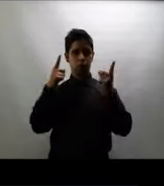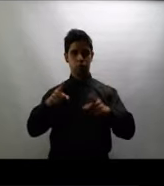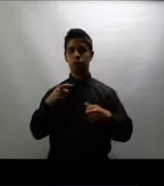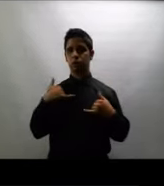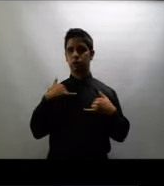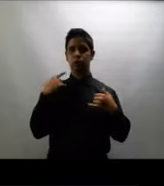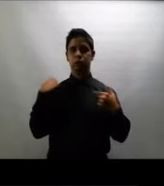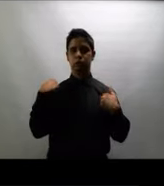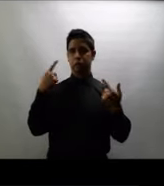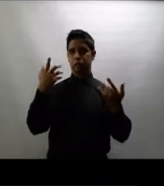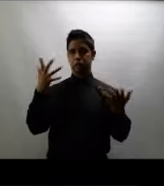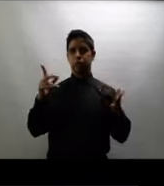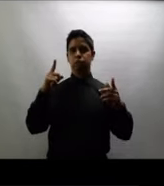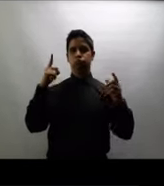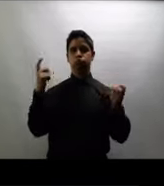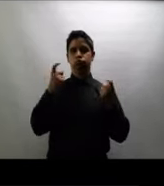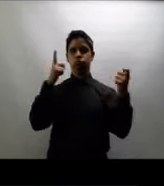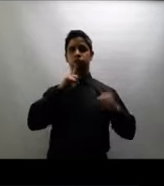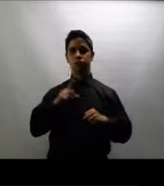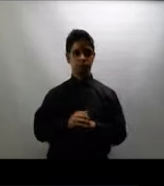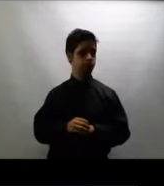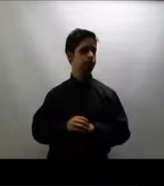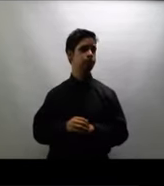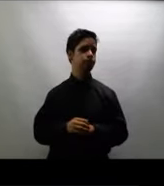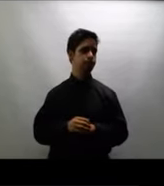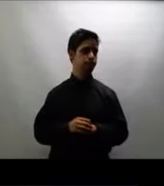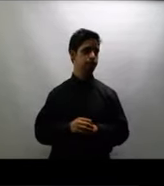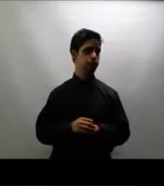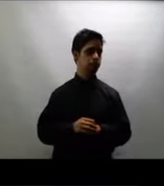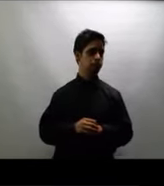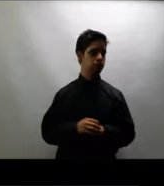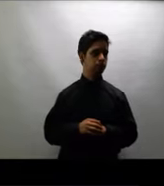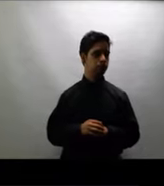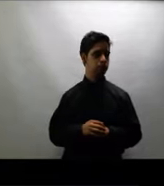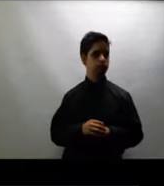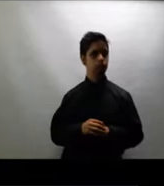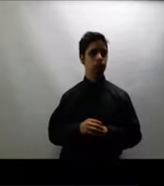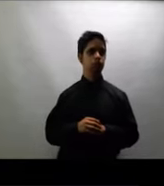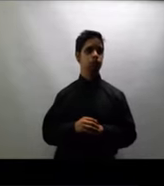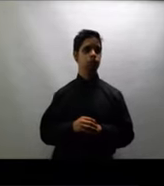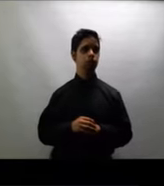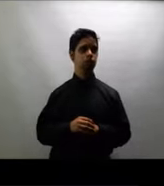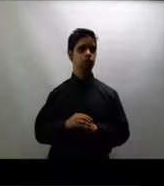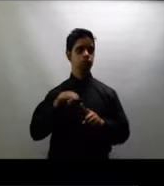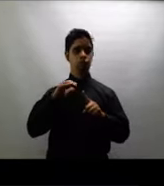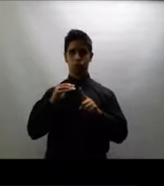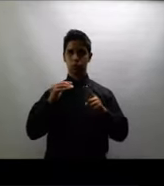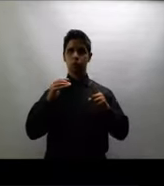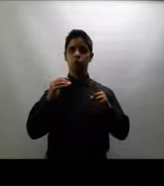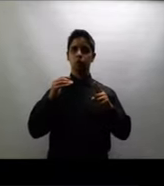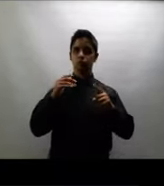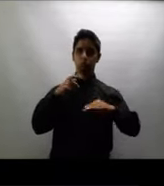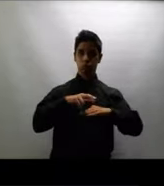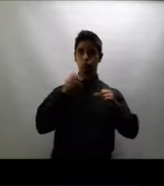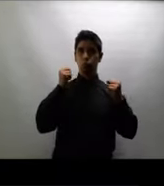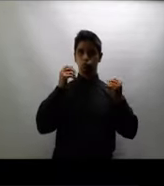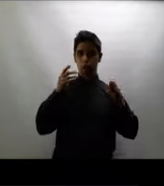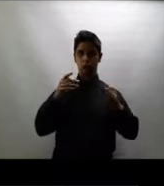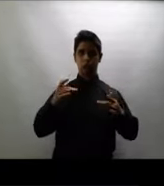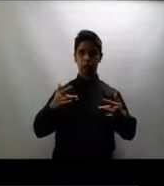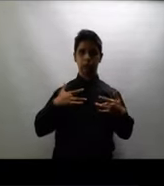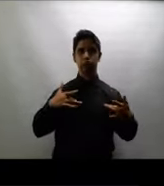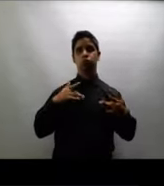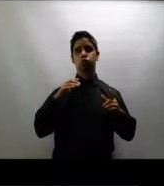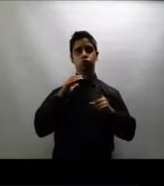ya. Sí, Dios mío, sí, que sí. Seguimos celebrando. Oye, y en la cultura puertorriqueña en estos días hay mucha actividad cultural que veo que tienes ahí. Sí,